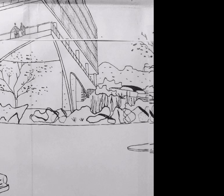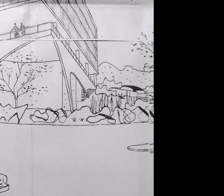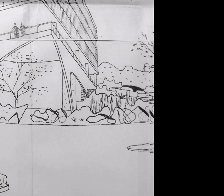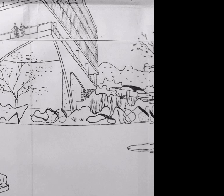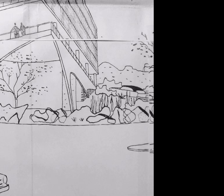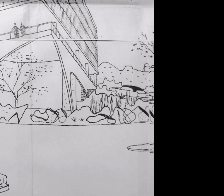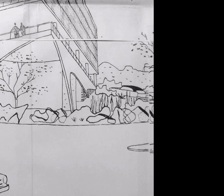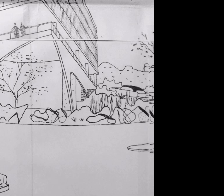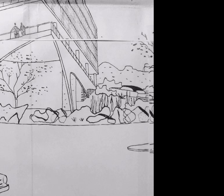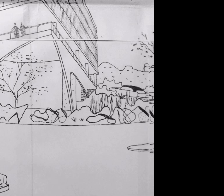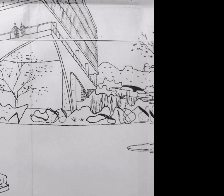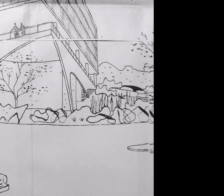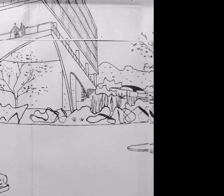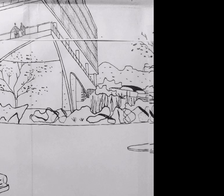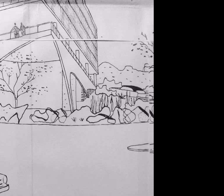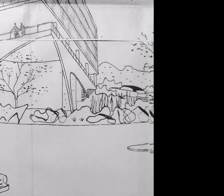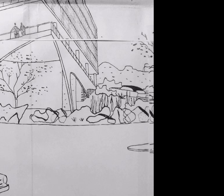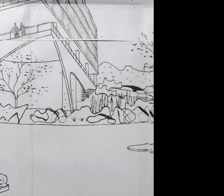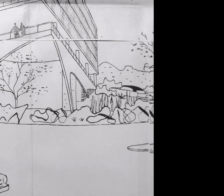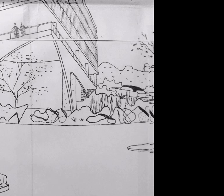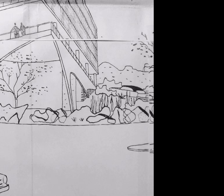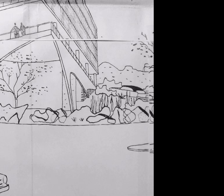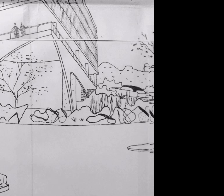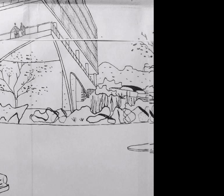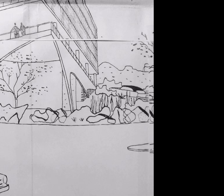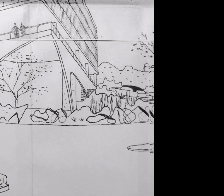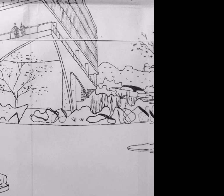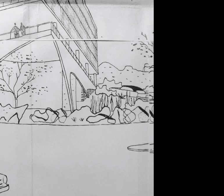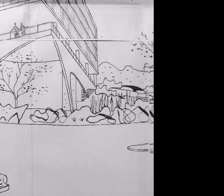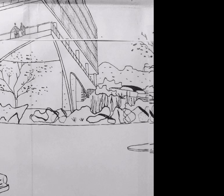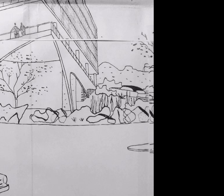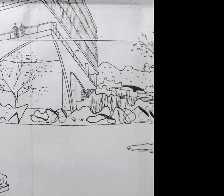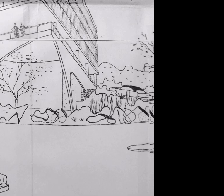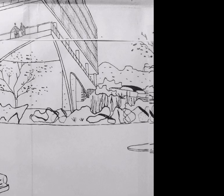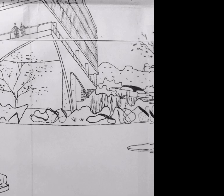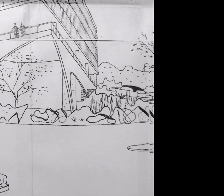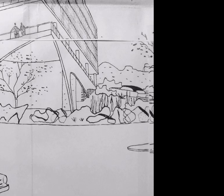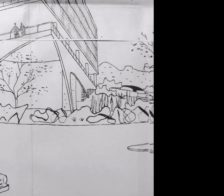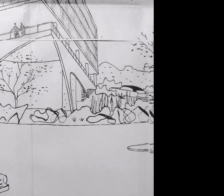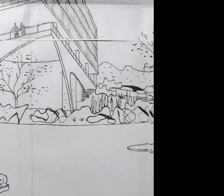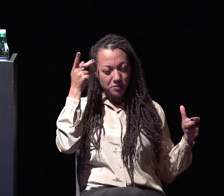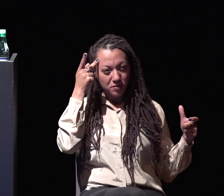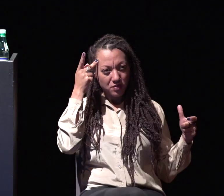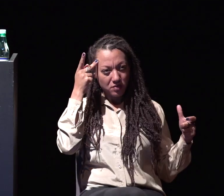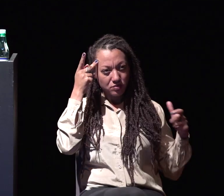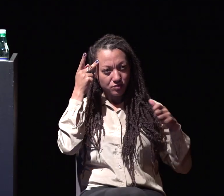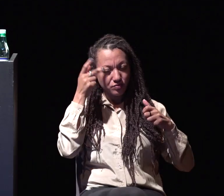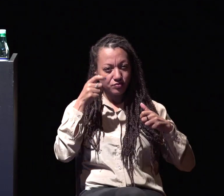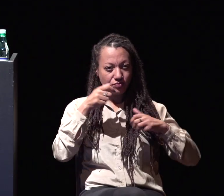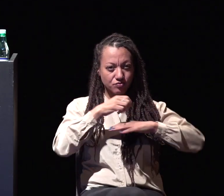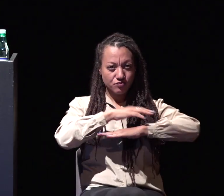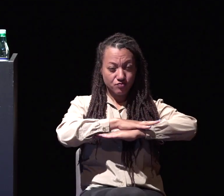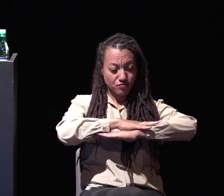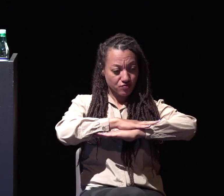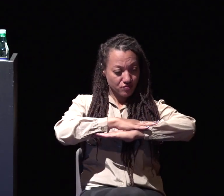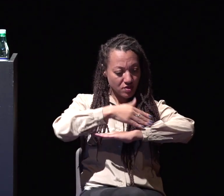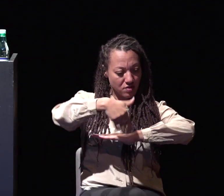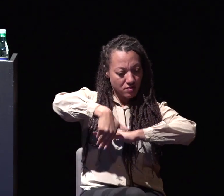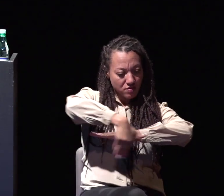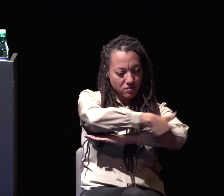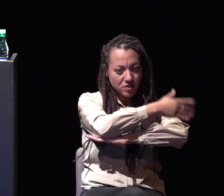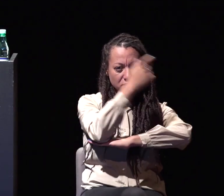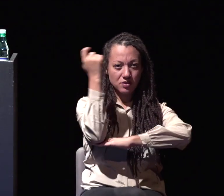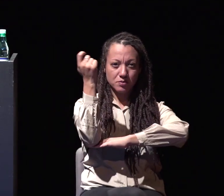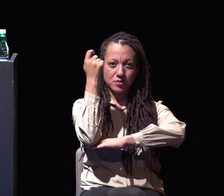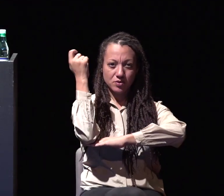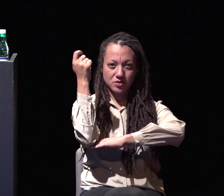a valorização do gigantesco panorama urbano tão característico de São Paulo, que se abre desde a Avenida Paulista até